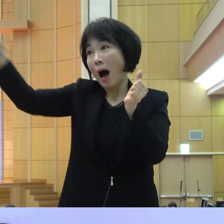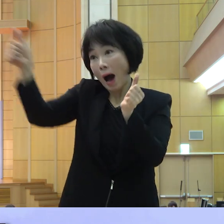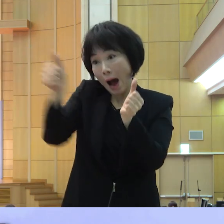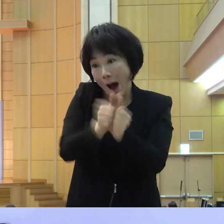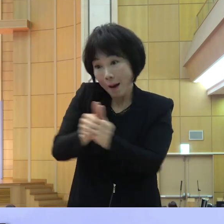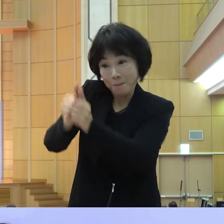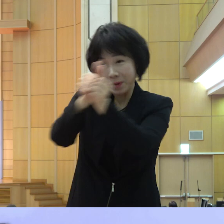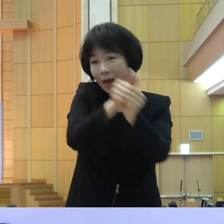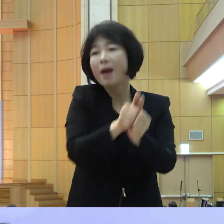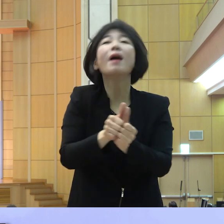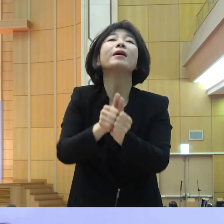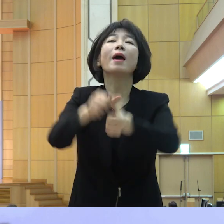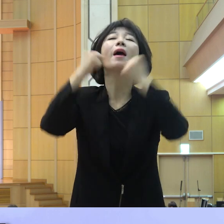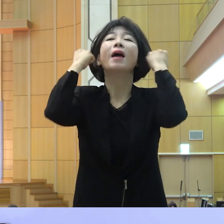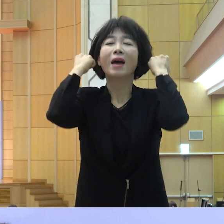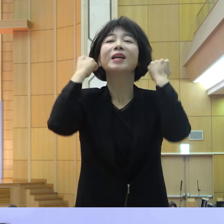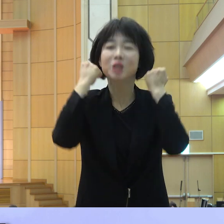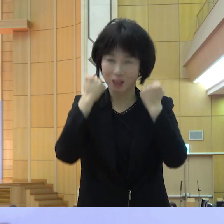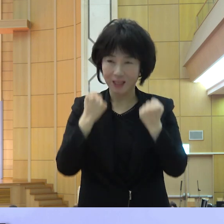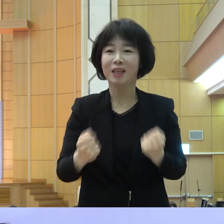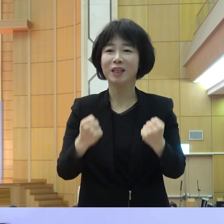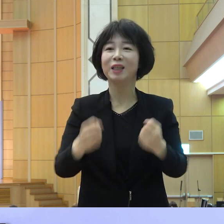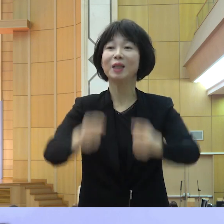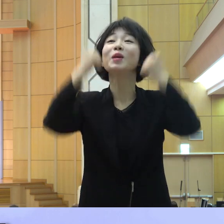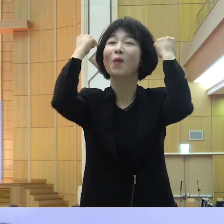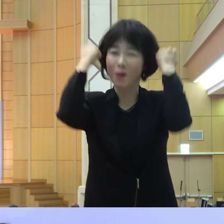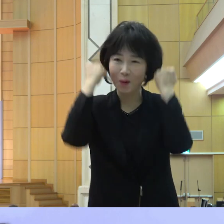무궁지나도록 함께